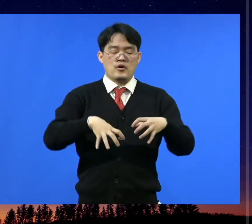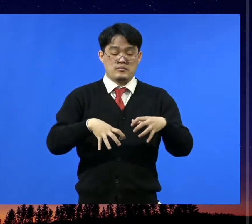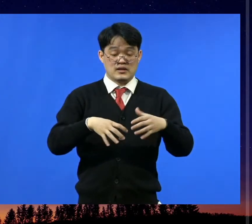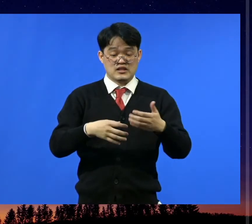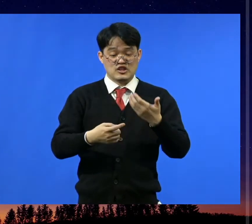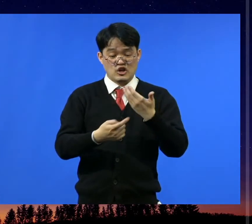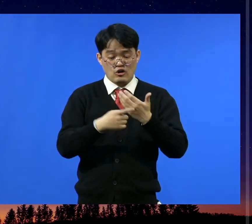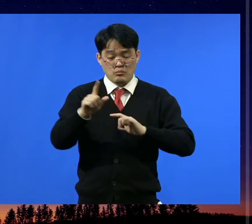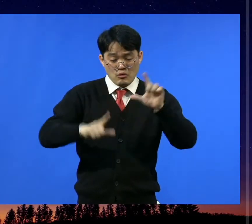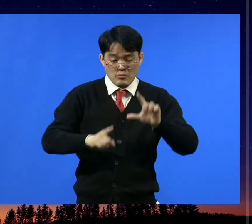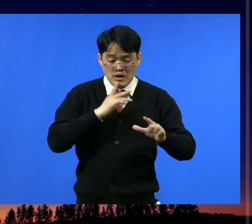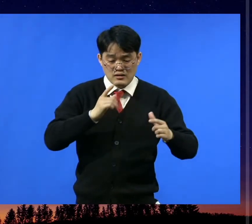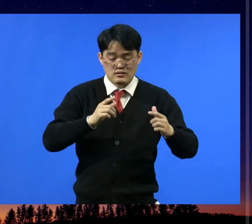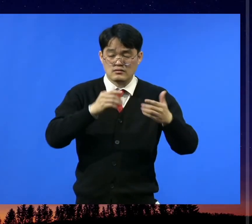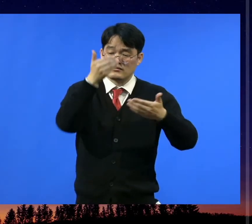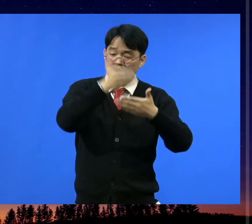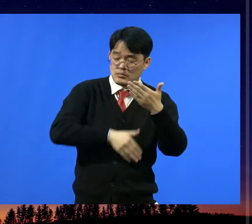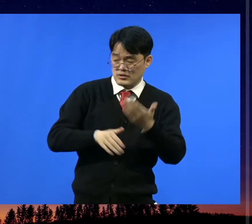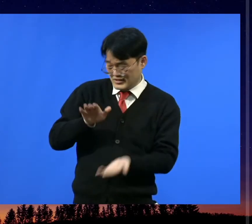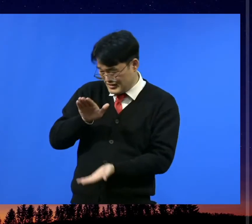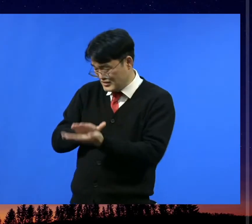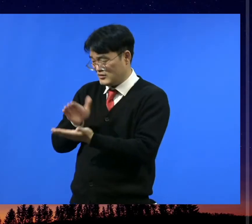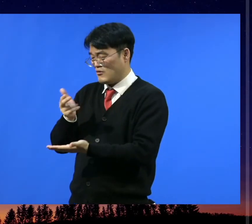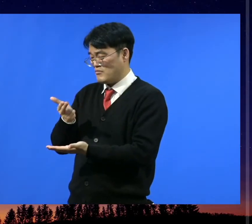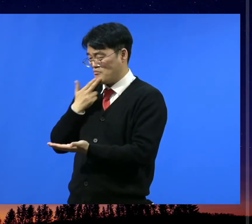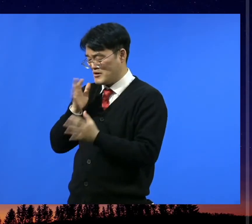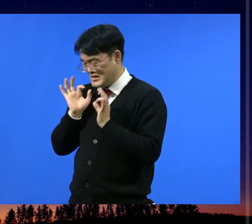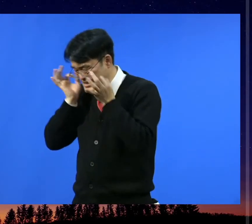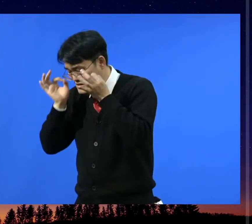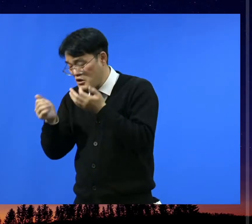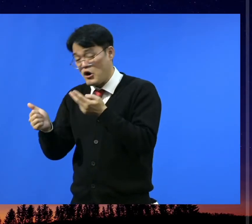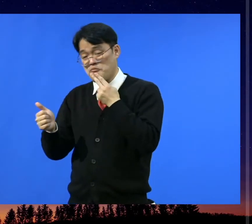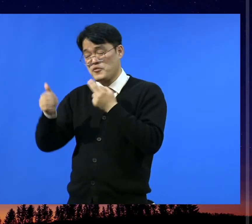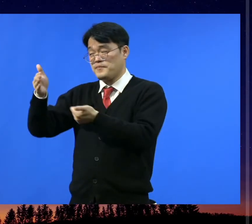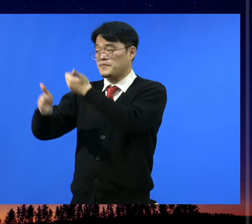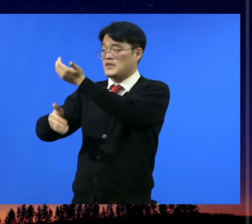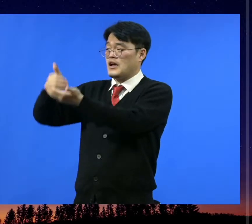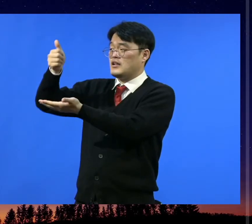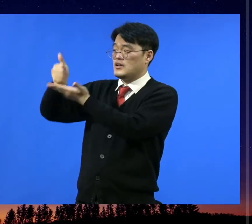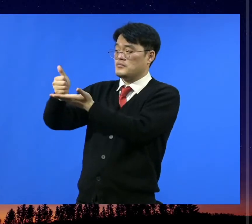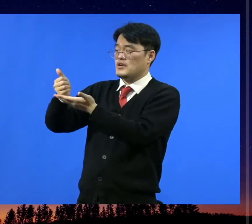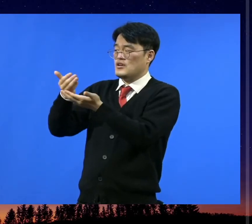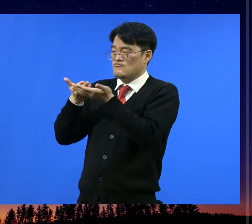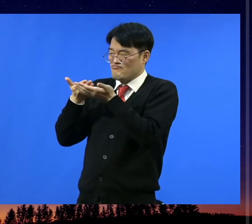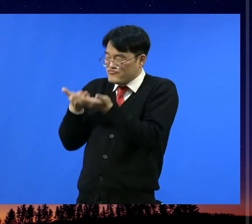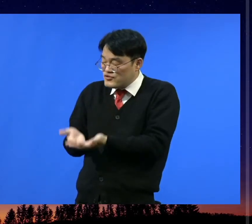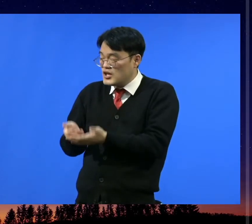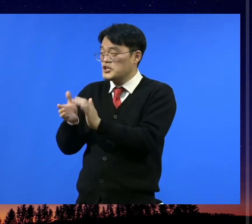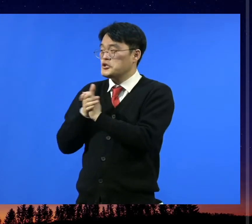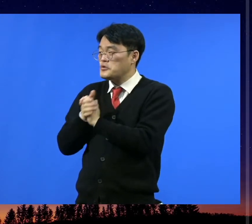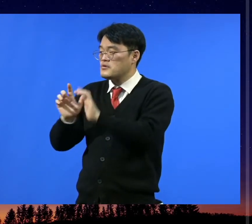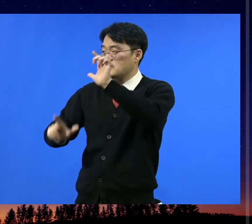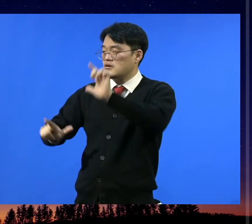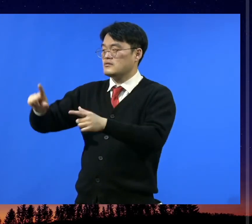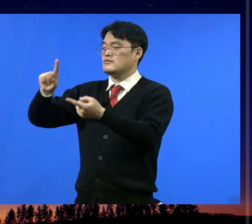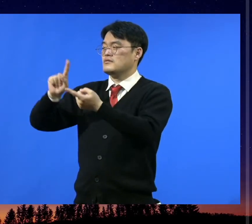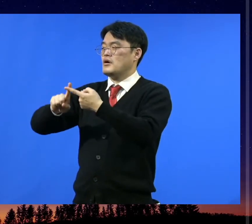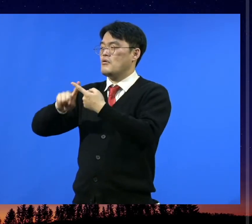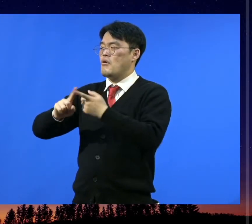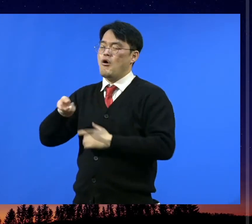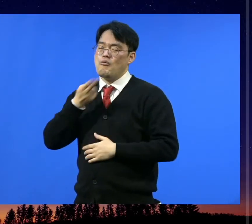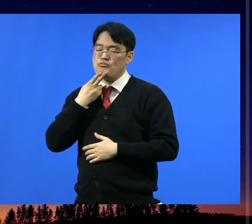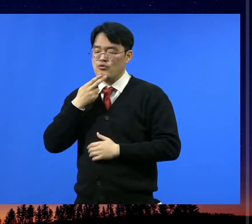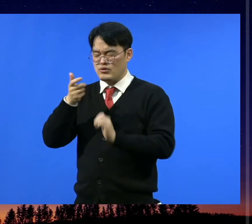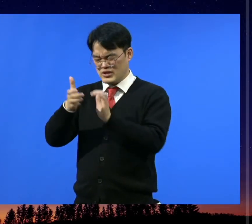남아 있고 내용은 없고 뜨거움은 없고 간절함은 없고 하나님 앞에 한 진지한 기도의 태도는 없고 이 기도회라고 하는 걸